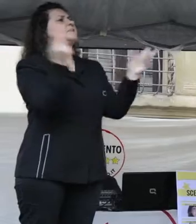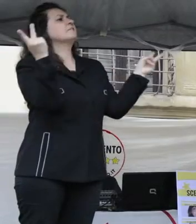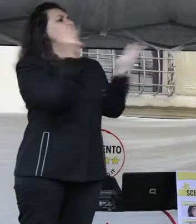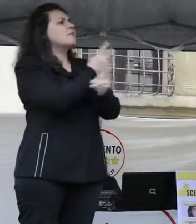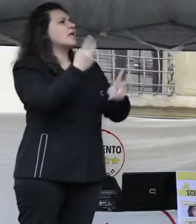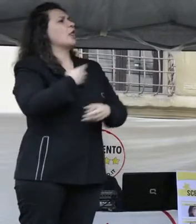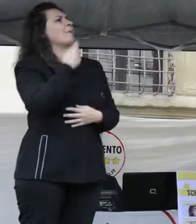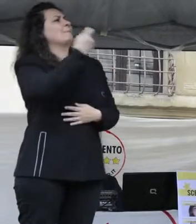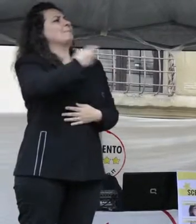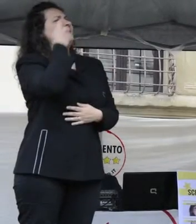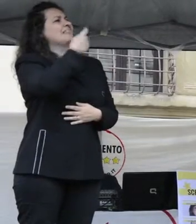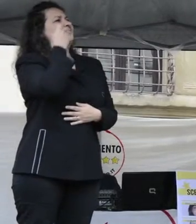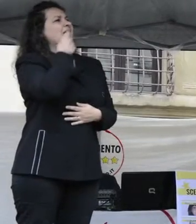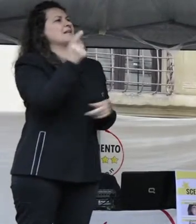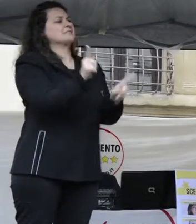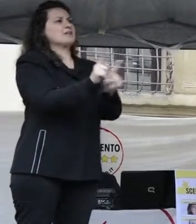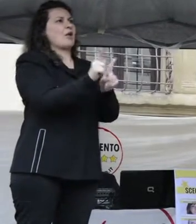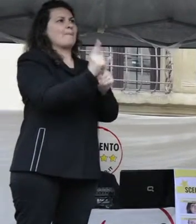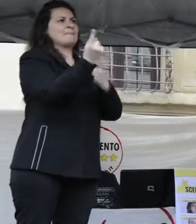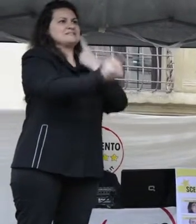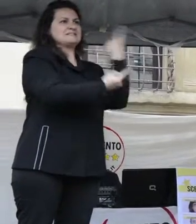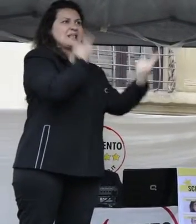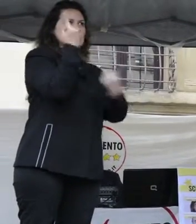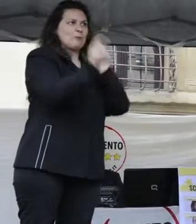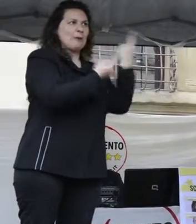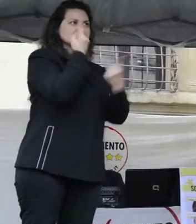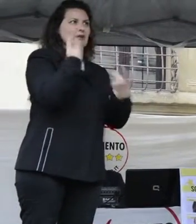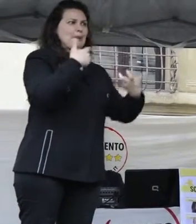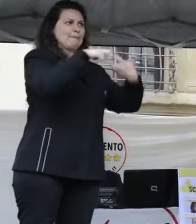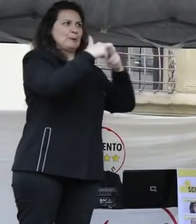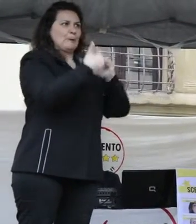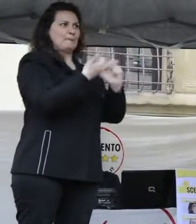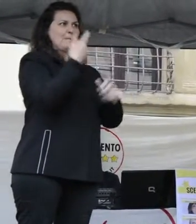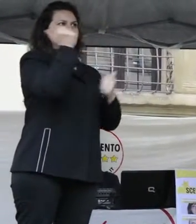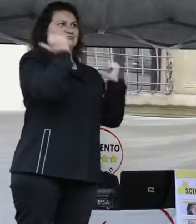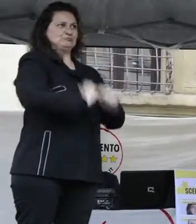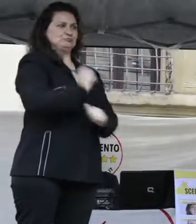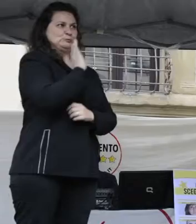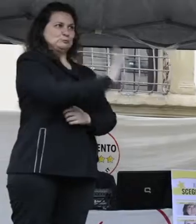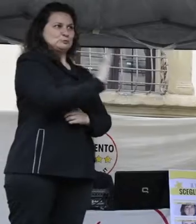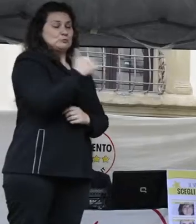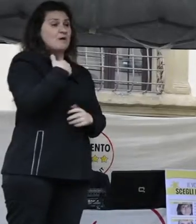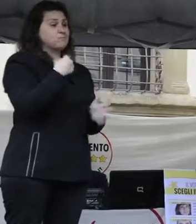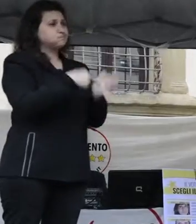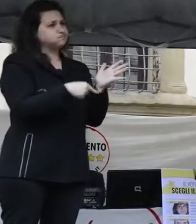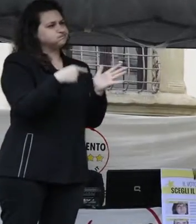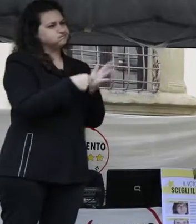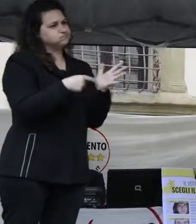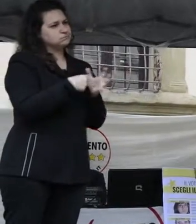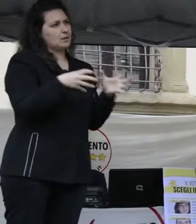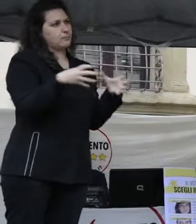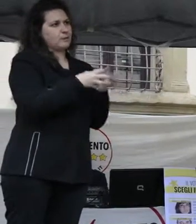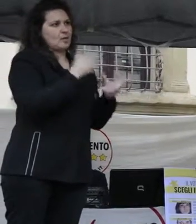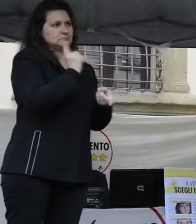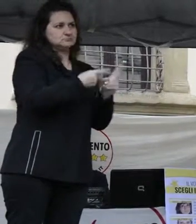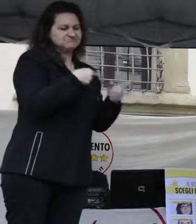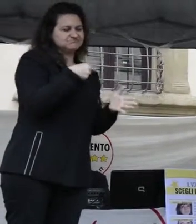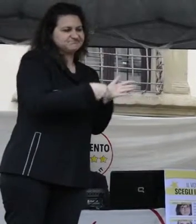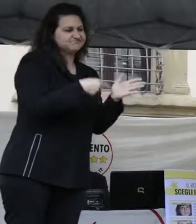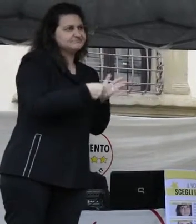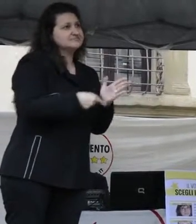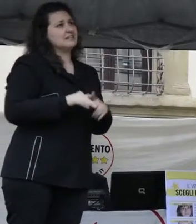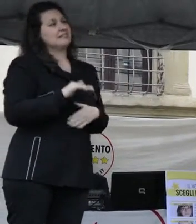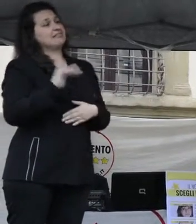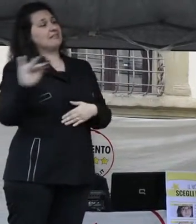delle questioni, realmente delle problematiche dei cittadini, non i soliti partiti, la solita politica di destra,